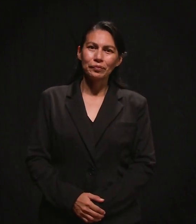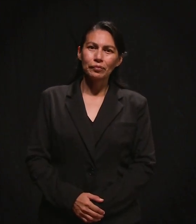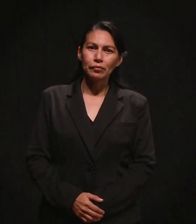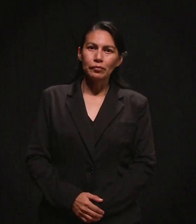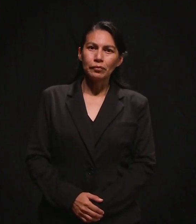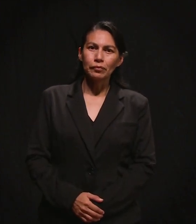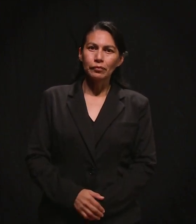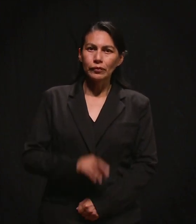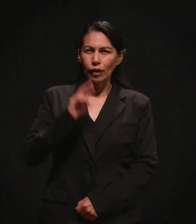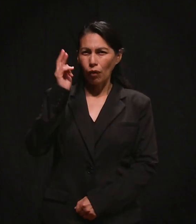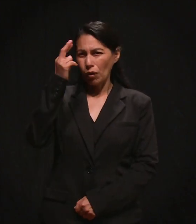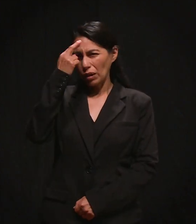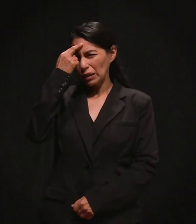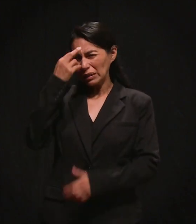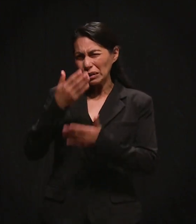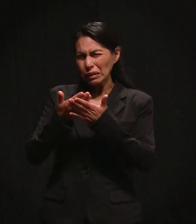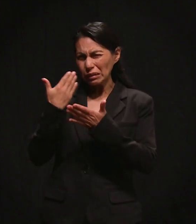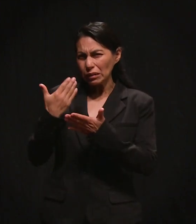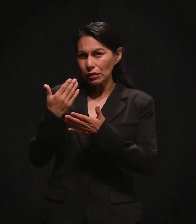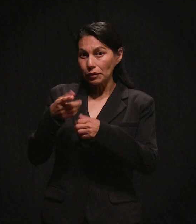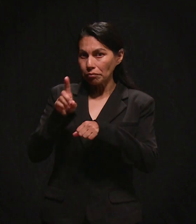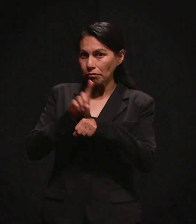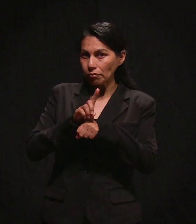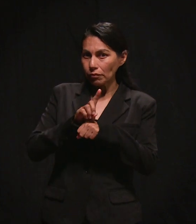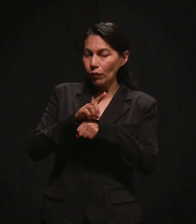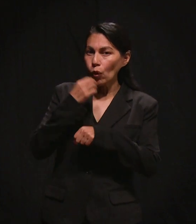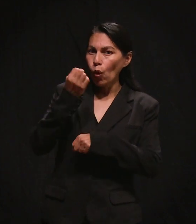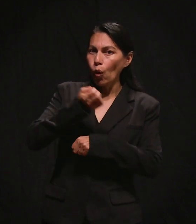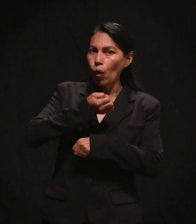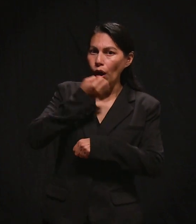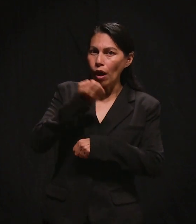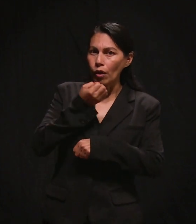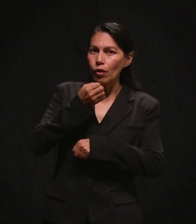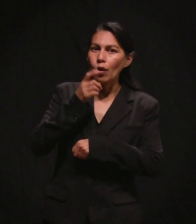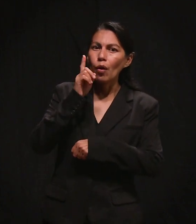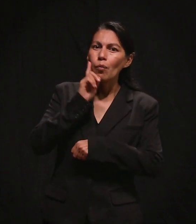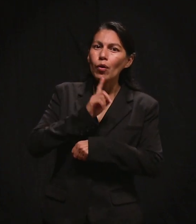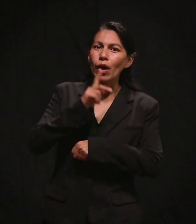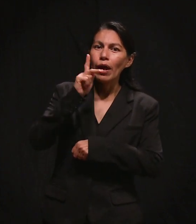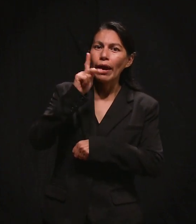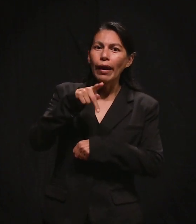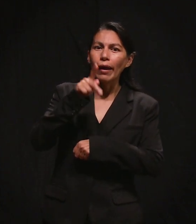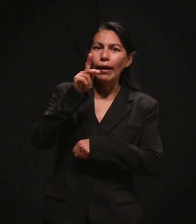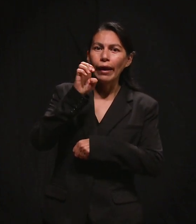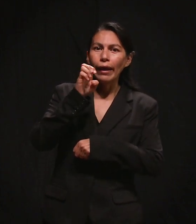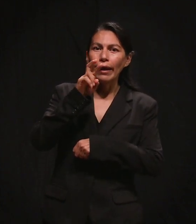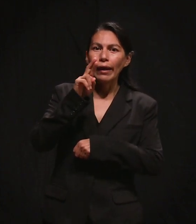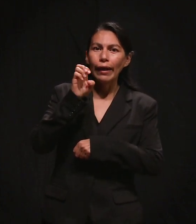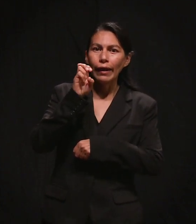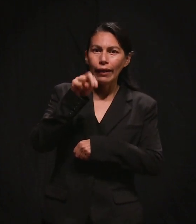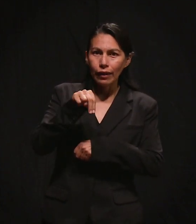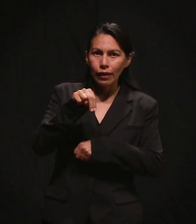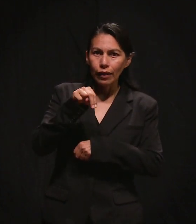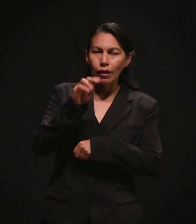ustedes recuerdan que hace unos días hemos estado orando por Keren Montejo